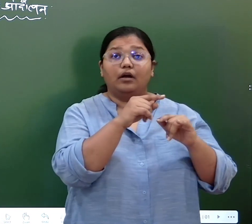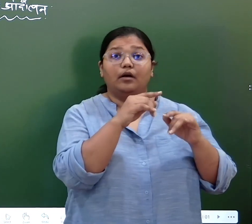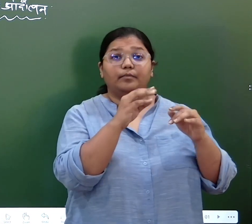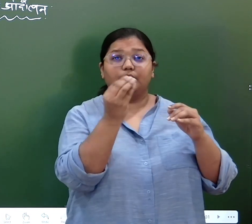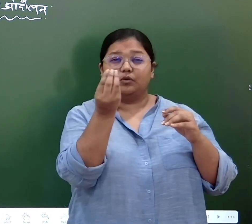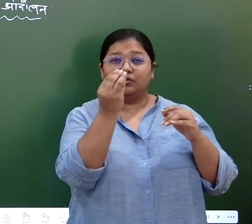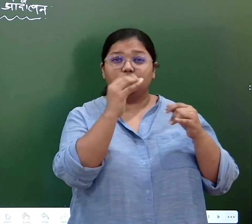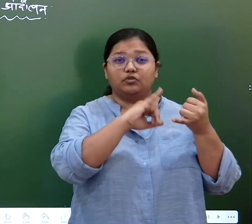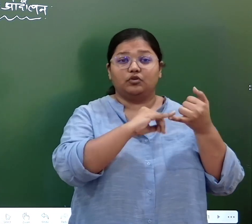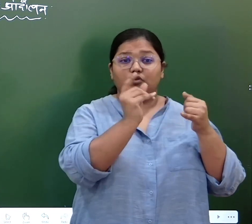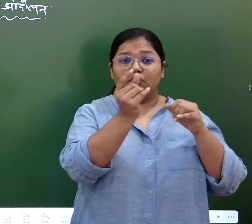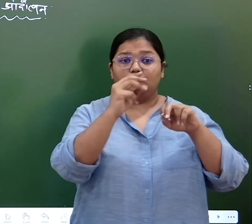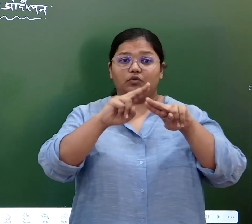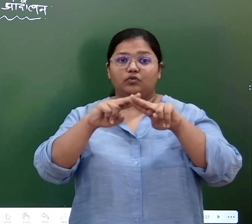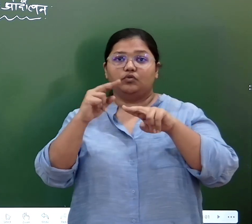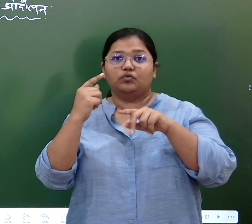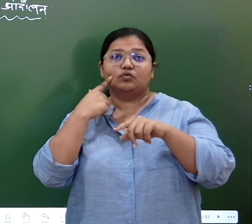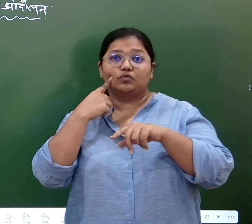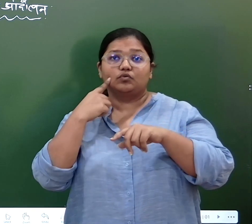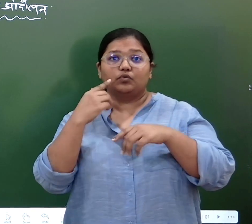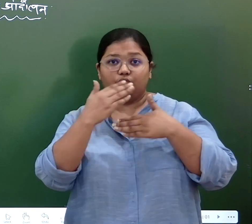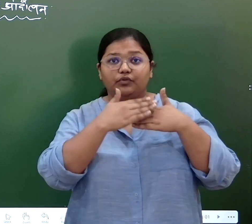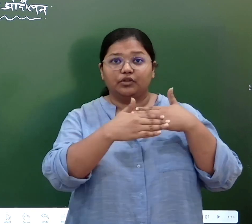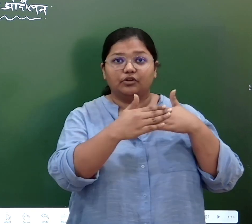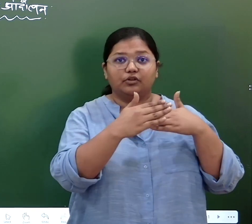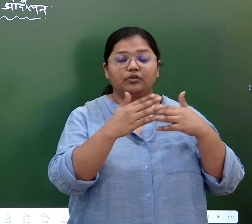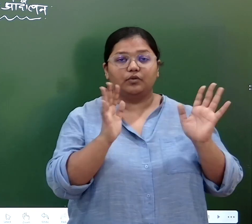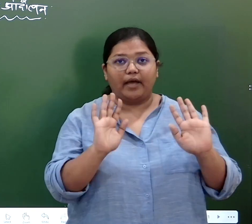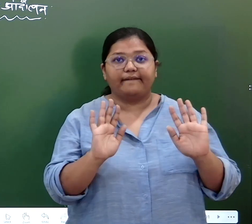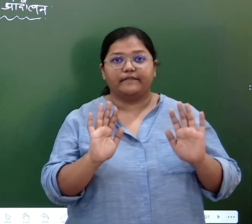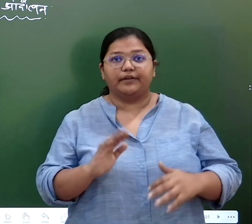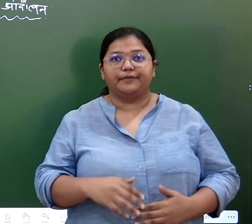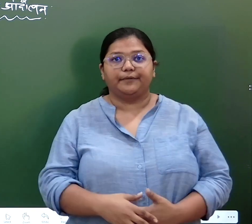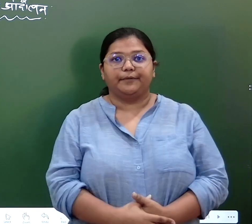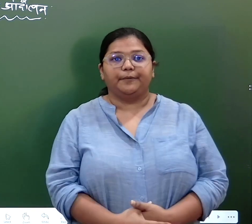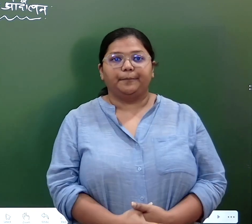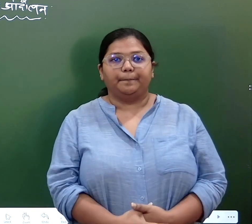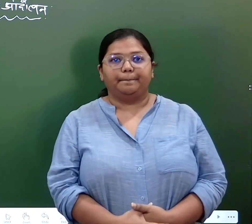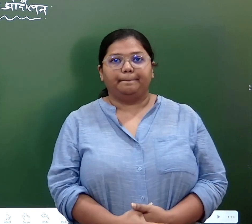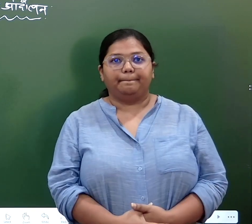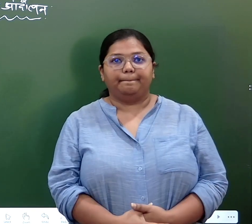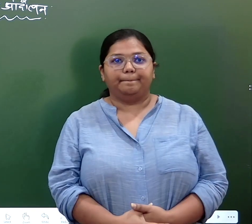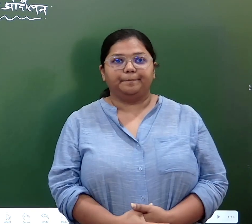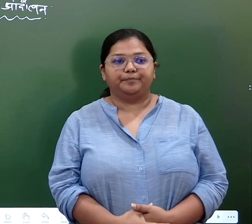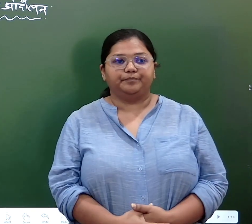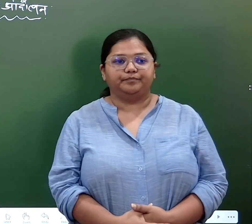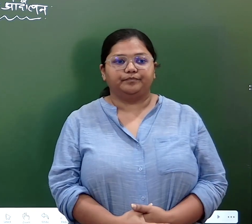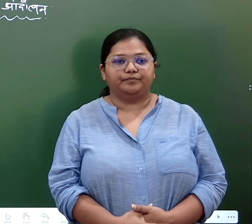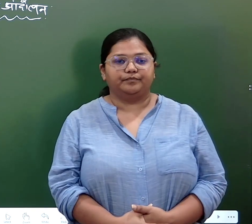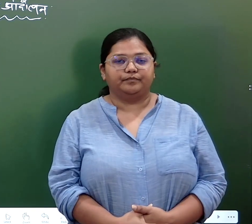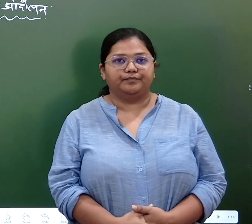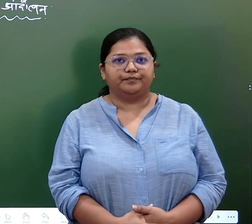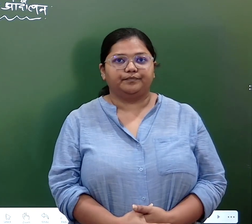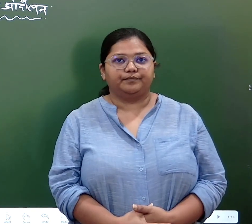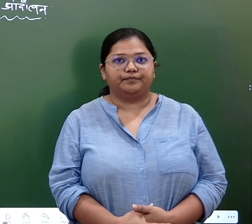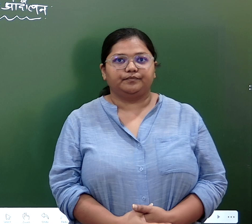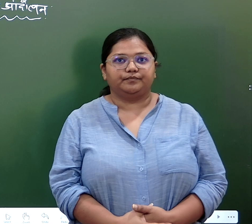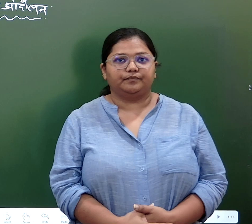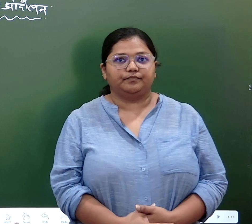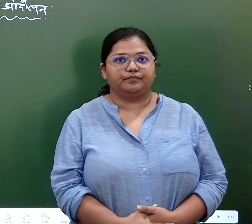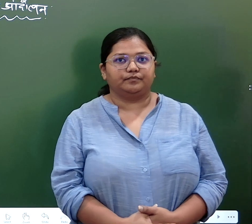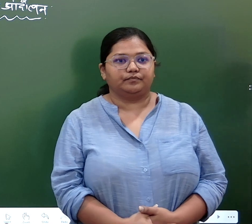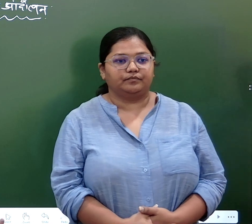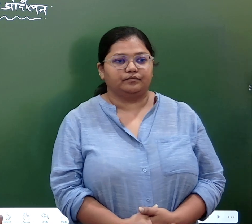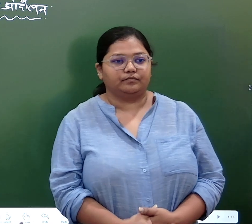कि एक ऐसा प्रचार प्रसार किया गया धर्म का, है ना, वो क्या हुआ, एक